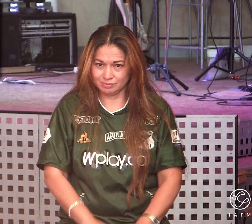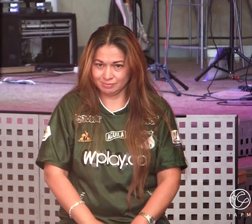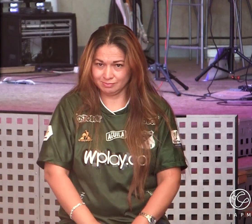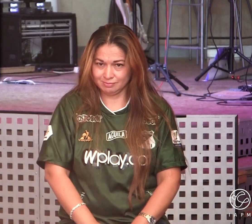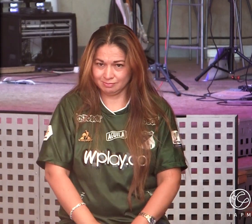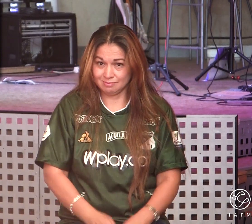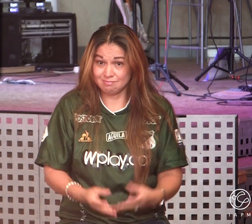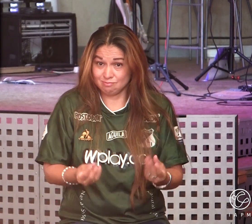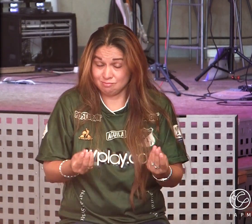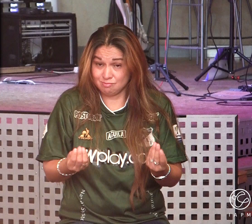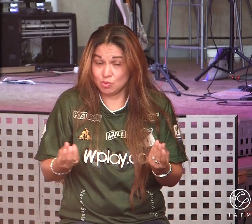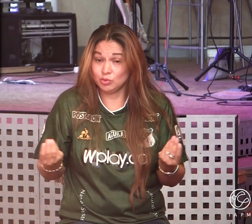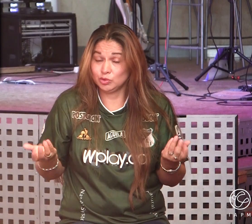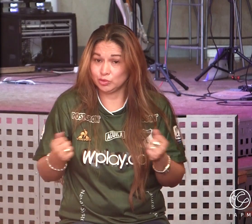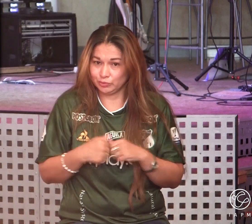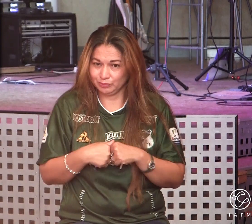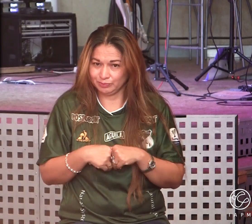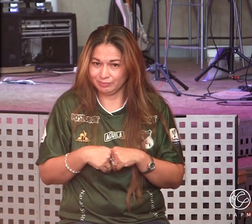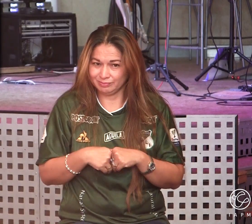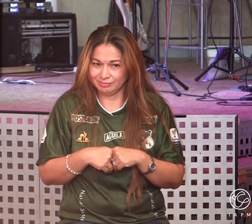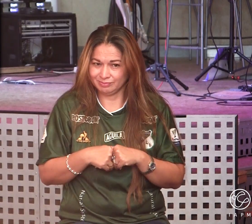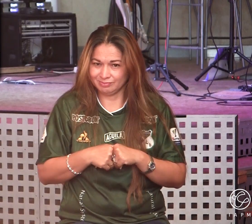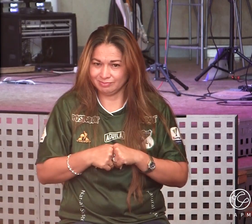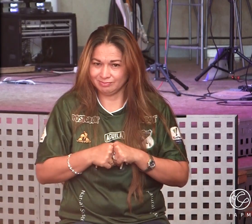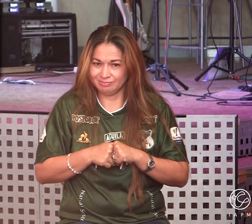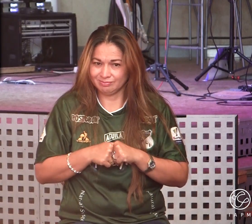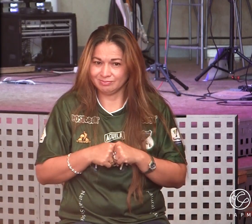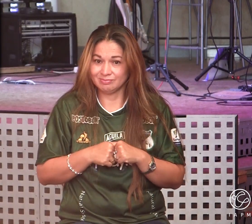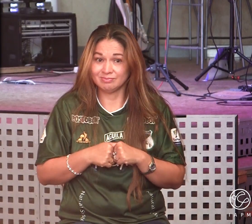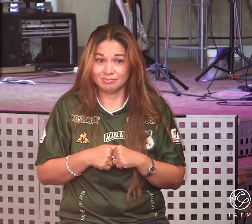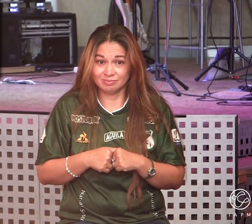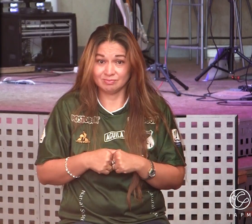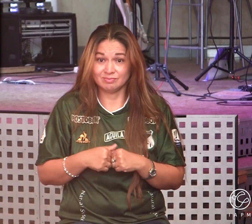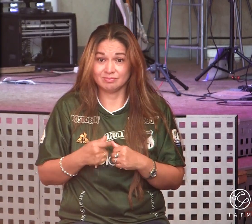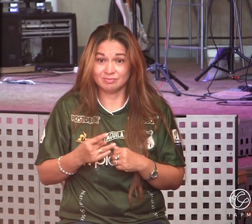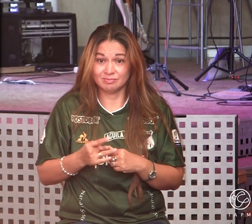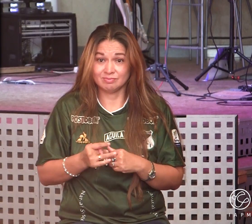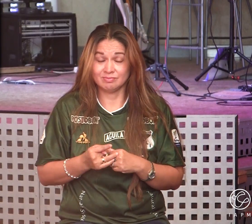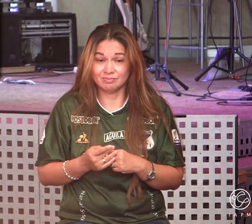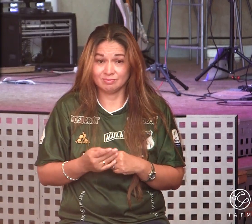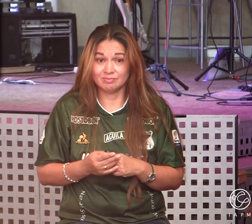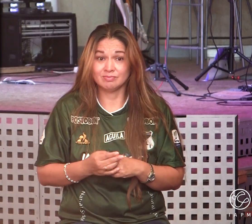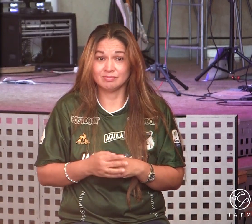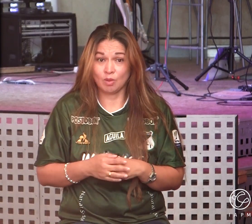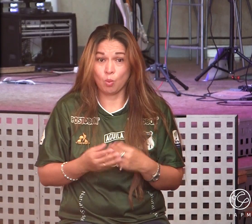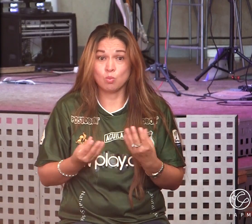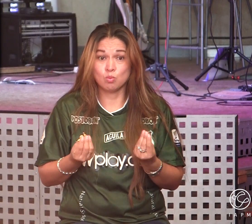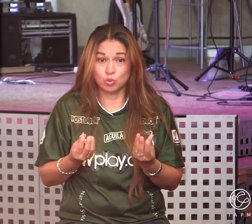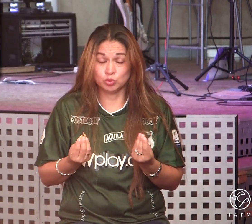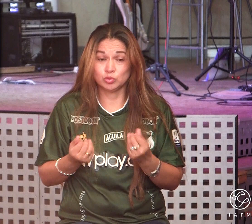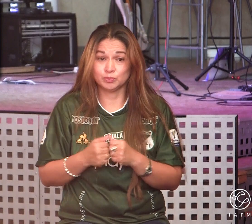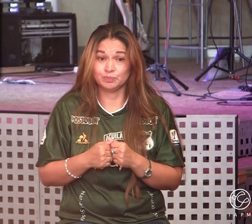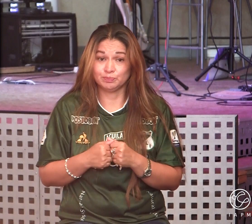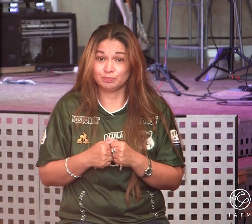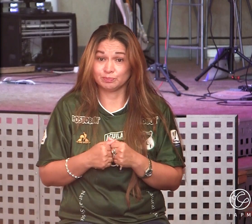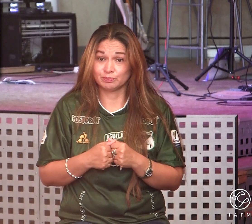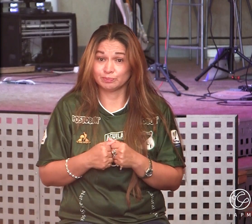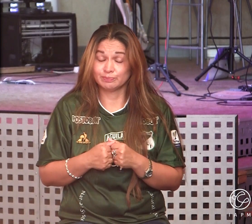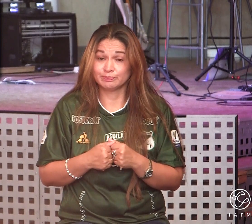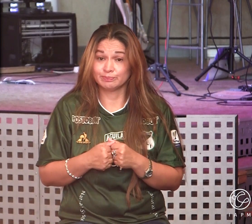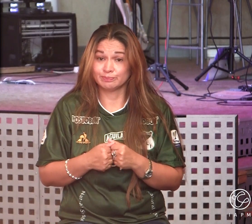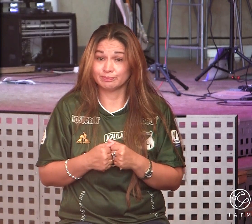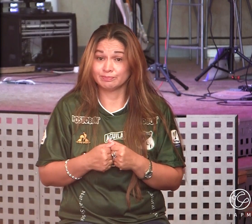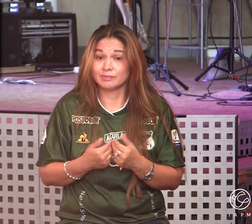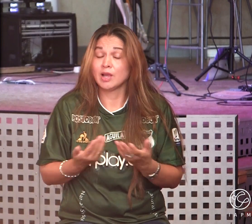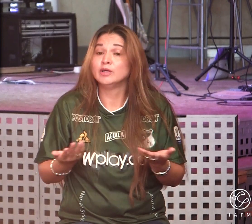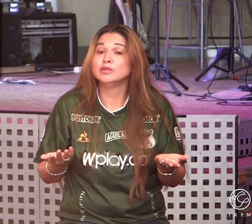fuese. Y además un ser muy especial, sí creo que podríamos decir que lo fue cuando Dios lo crea. Así que Dios